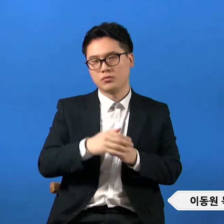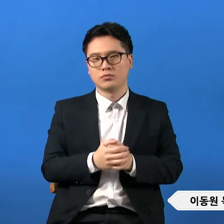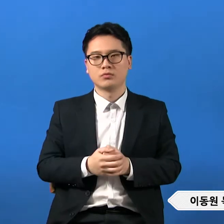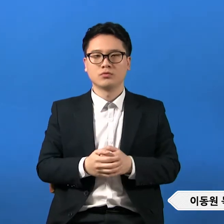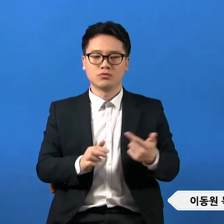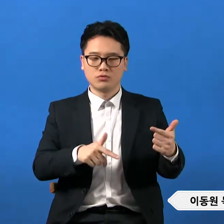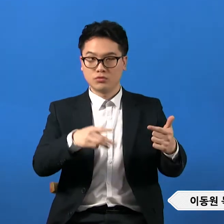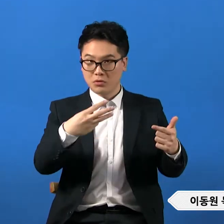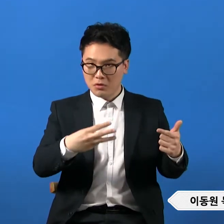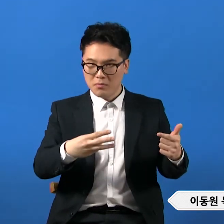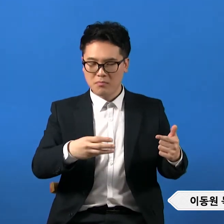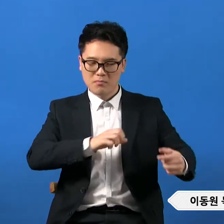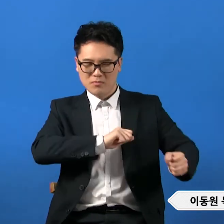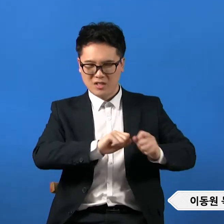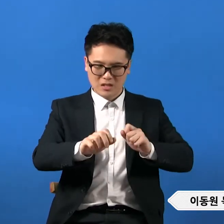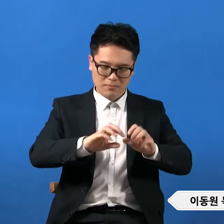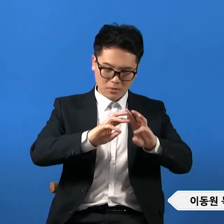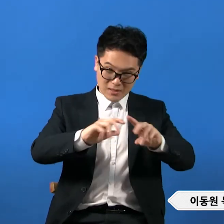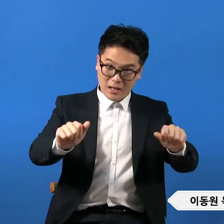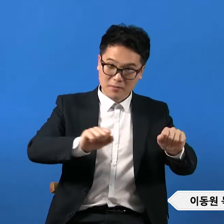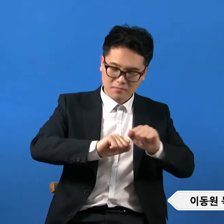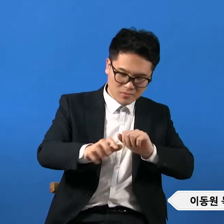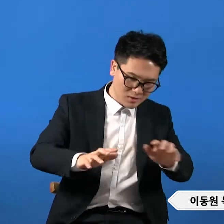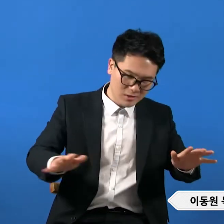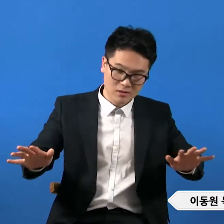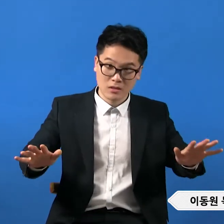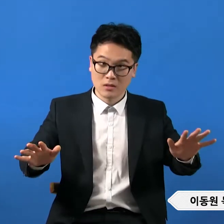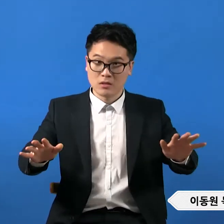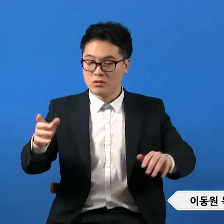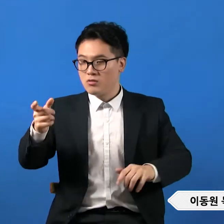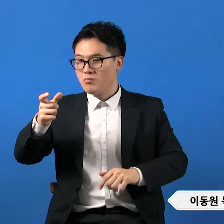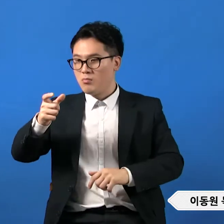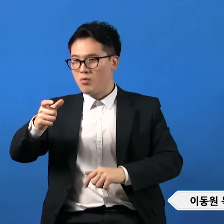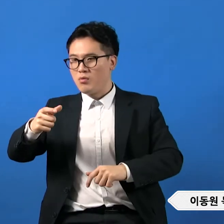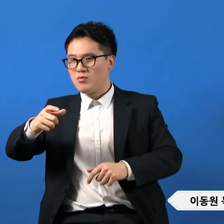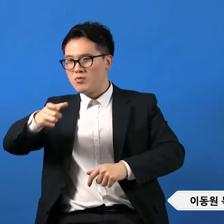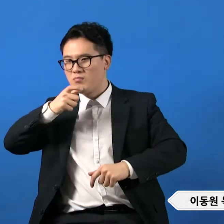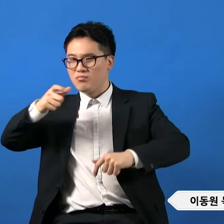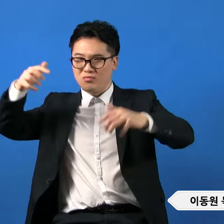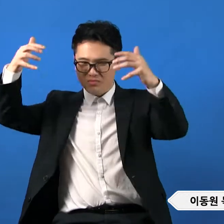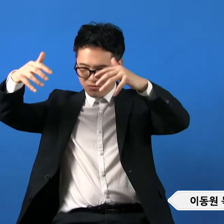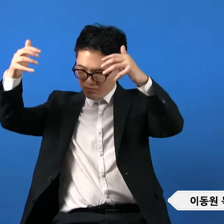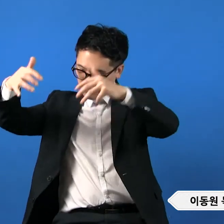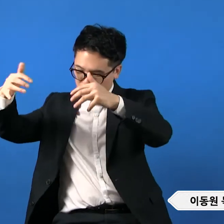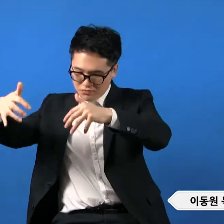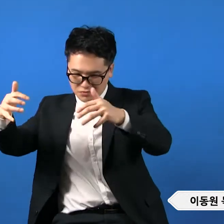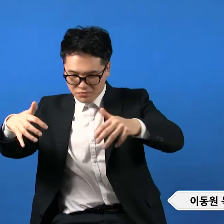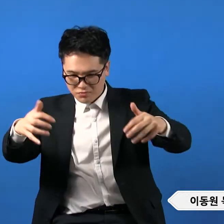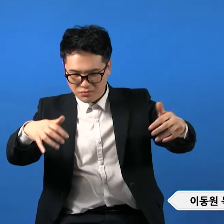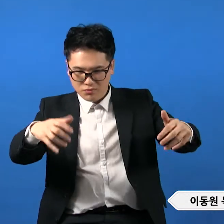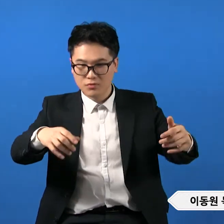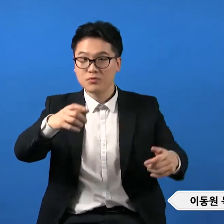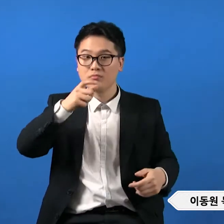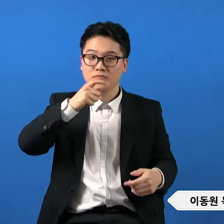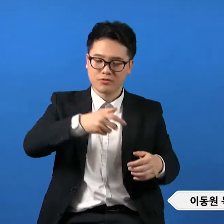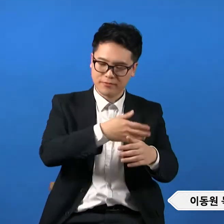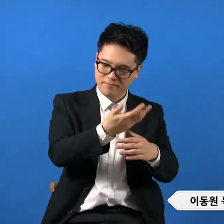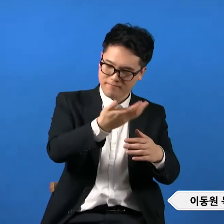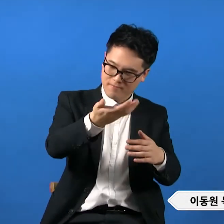진동합니다. 8절에는 홍수, 강들이 넘쳐납니다. 이런 천재지변의 재앙들이 예언되고